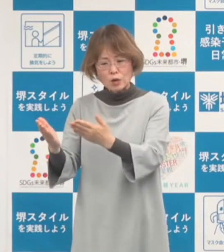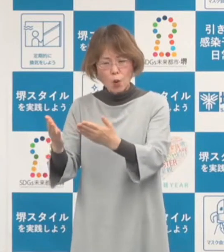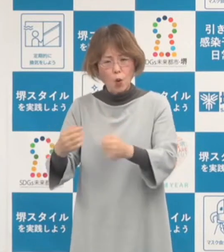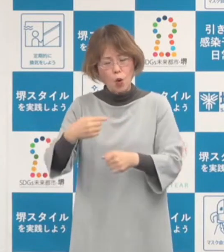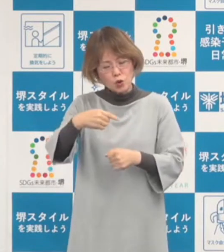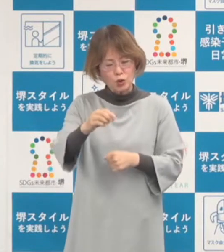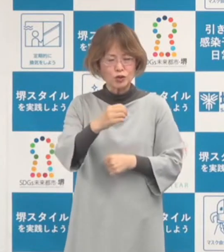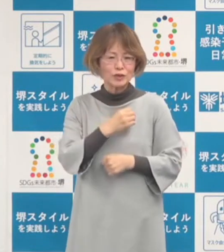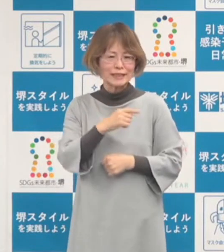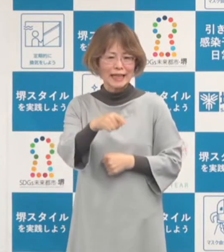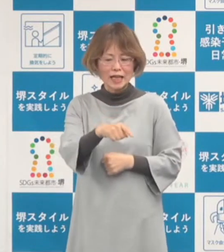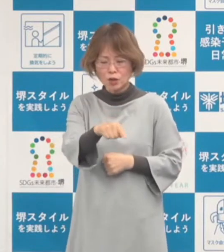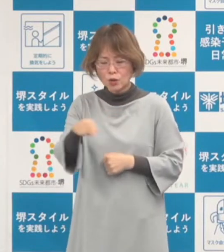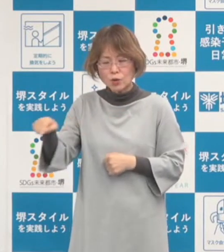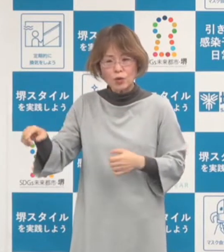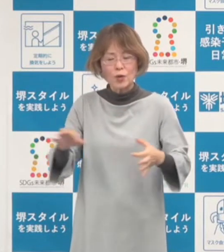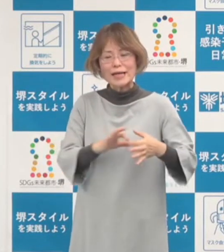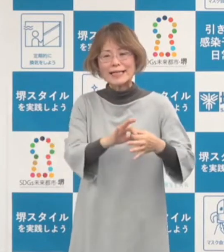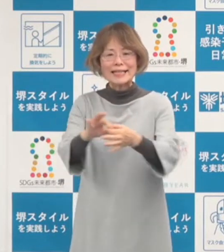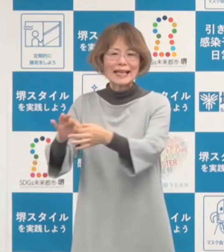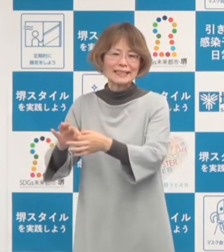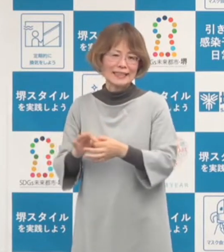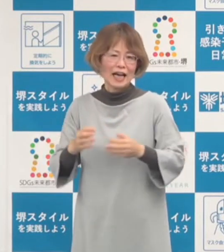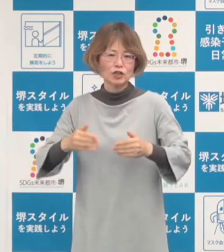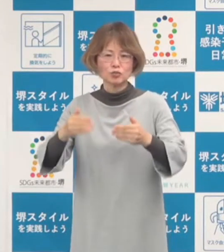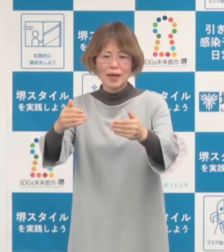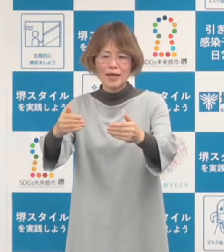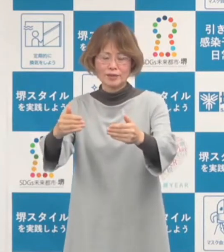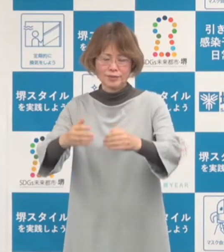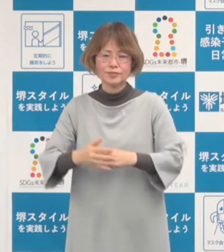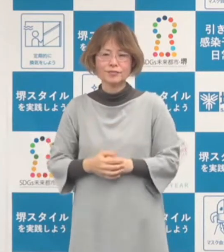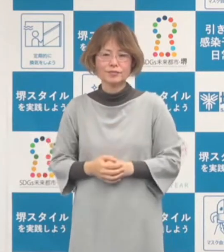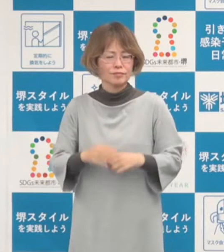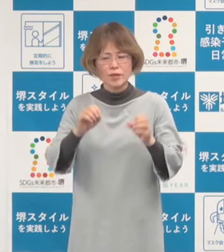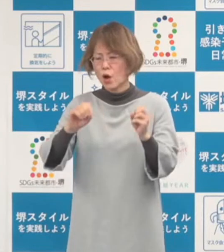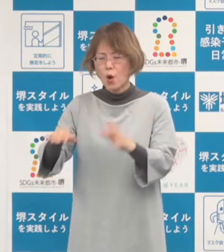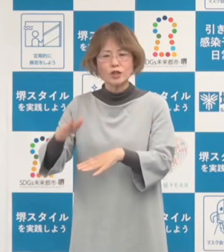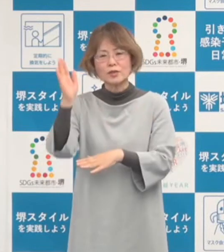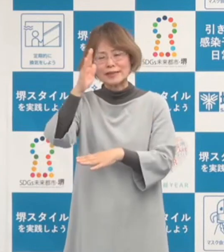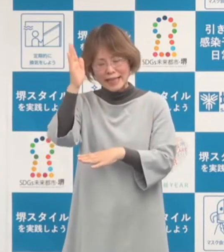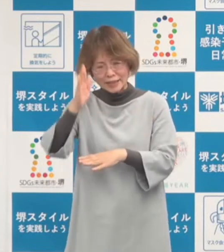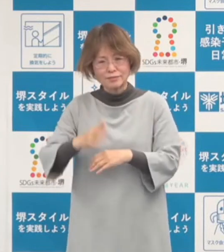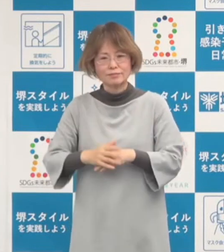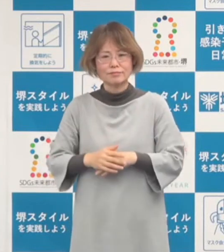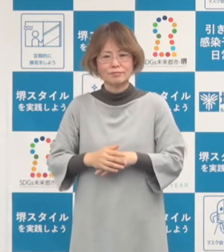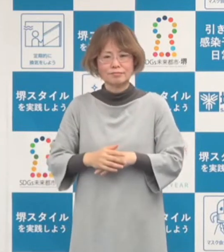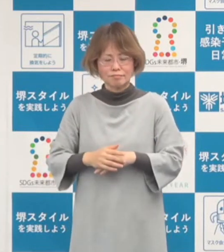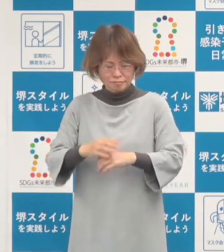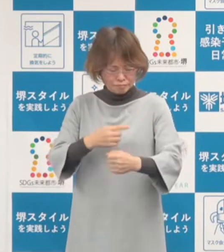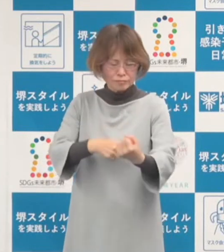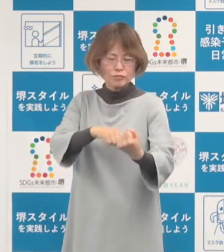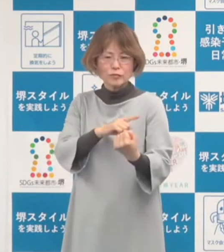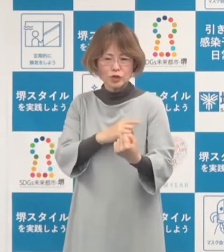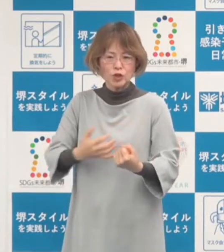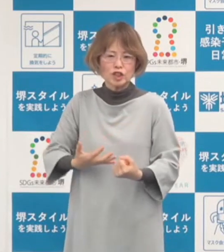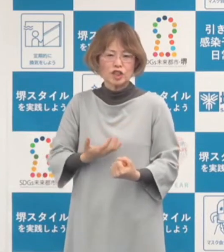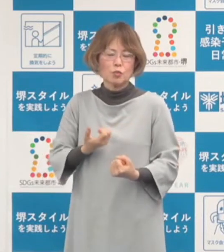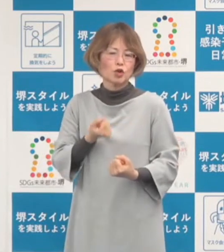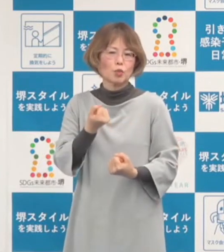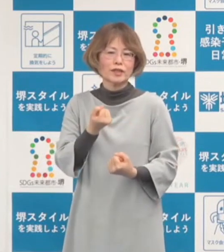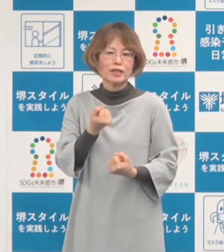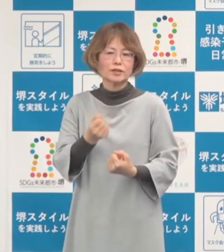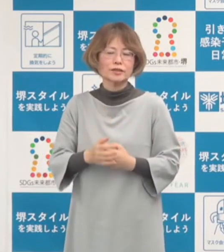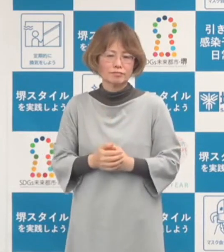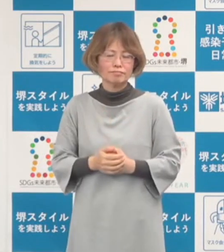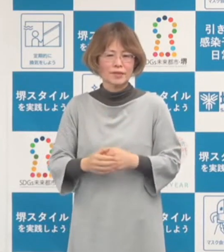ながら進めております。決して放置はしない、ほったらかしはしないという強い決意で臨んでいますので、